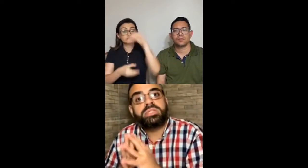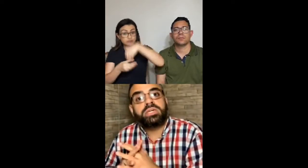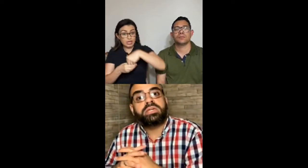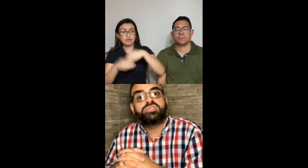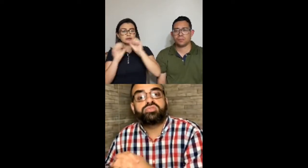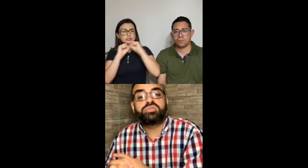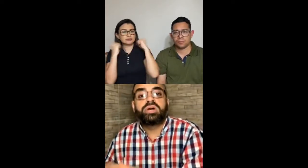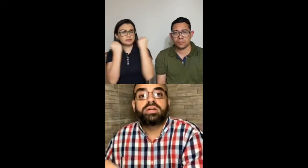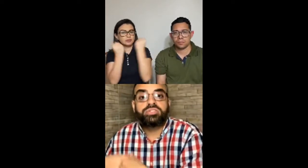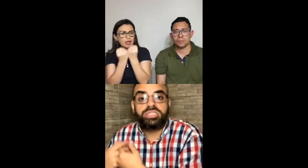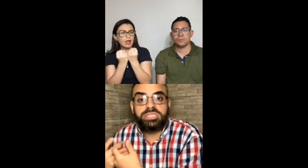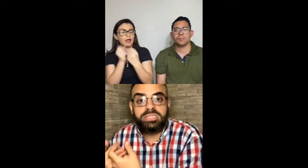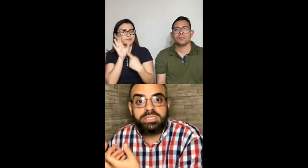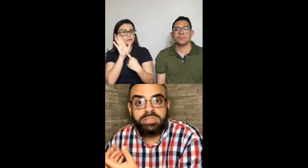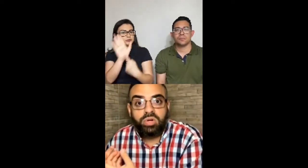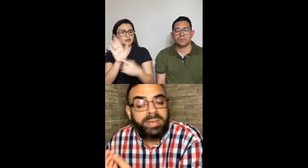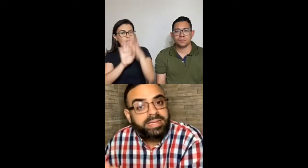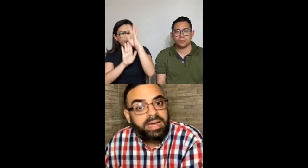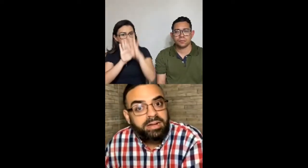dos seminários de